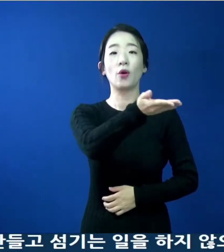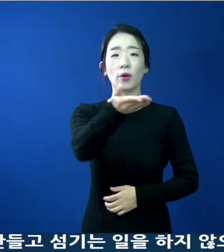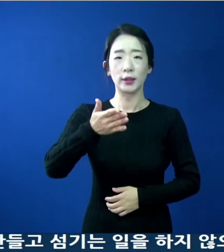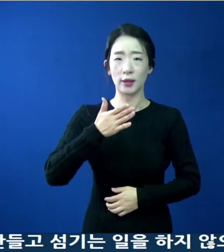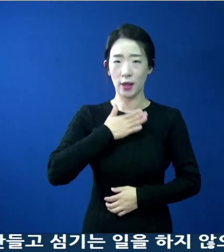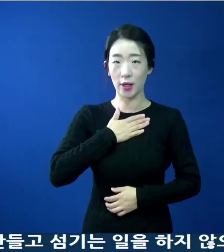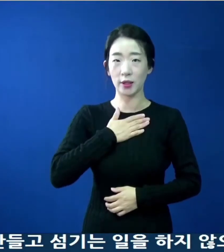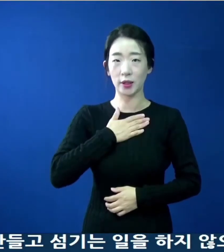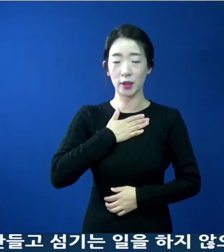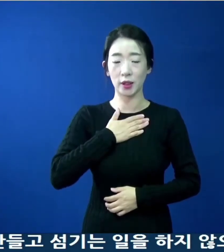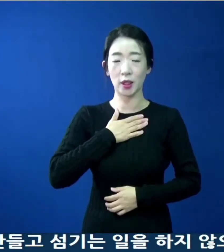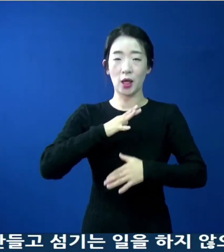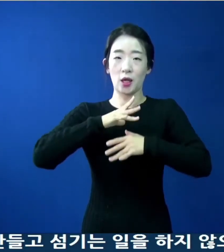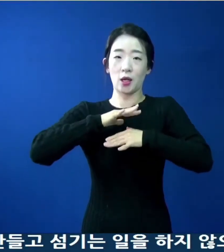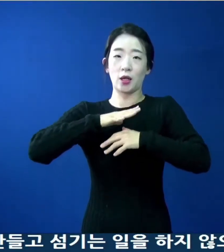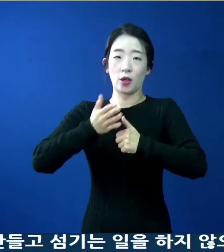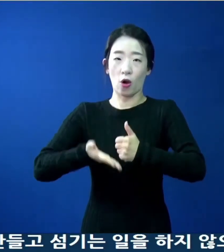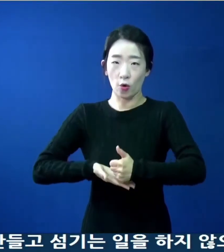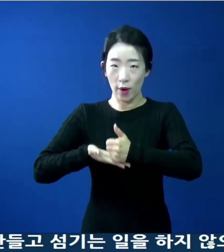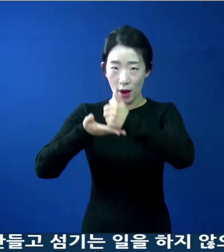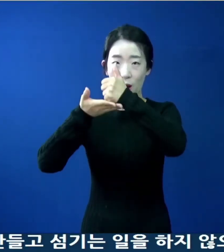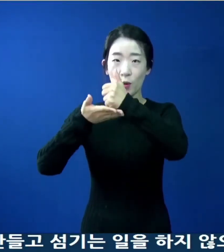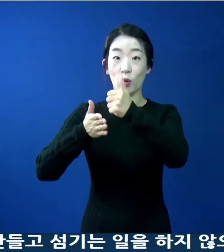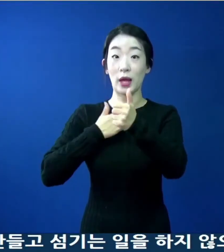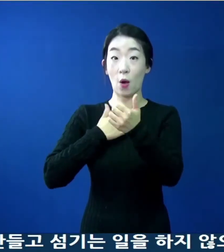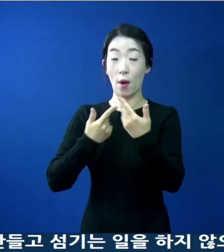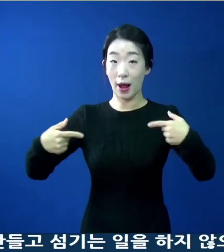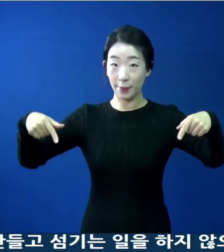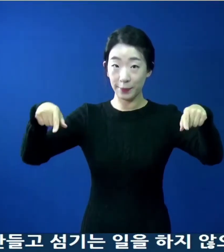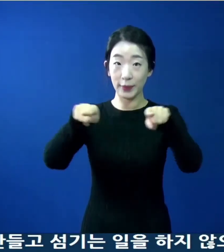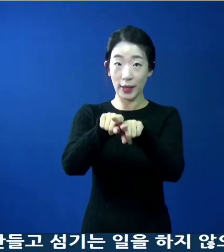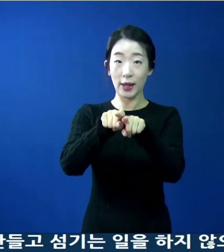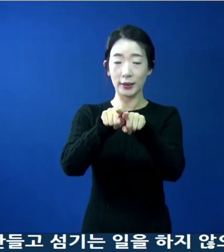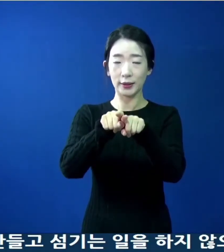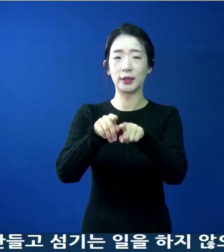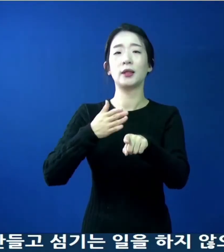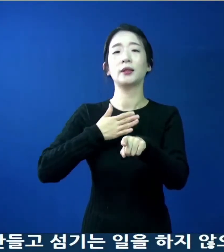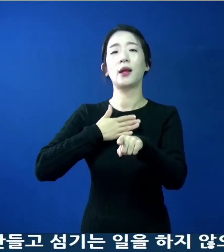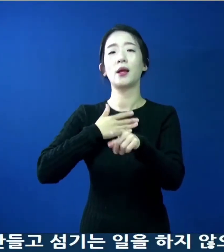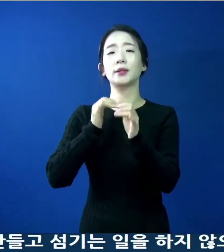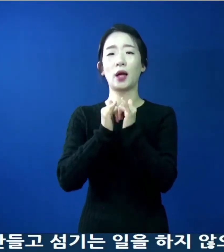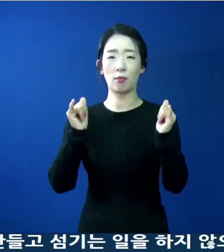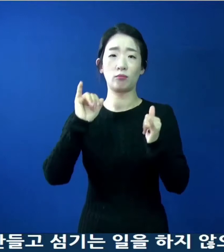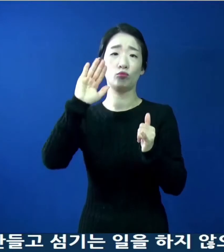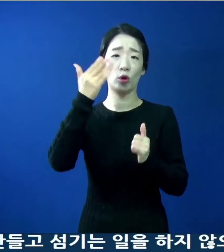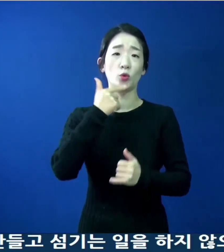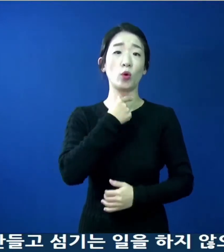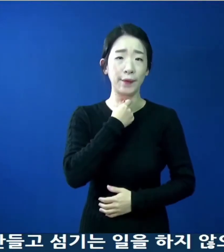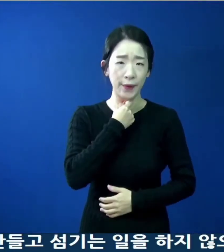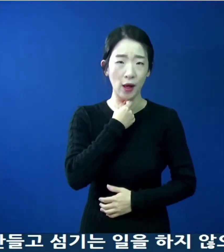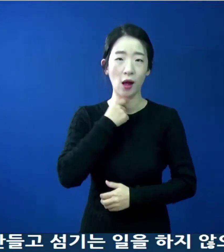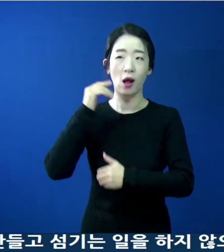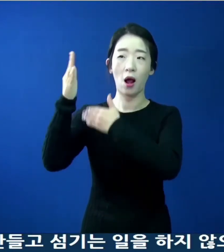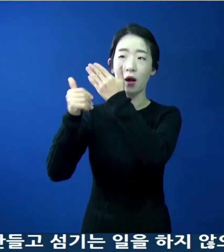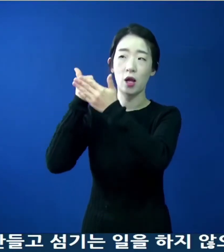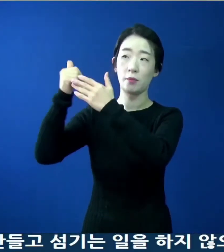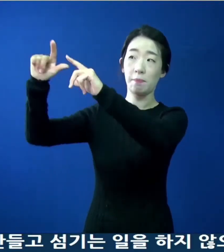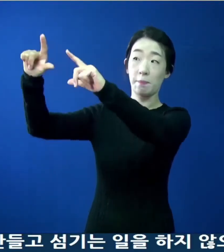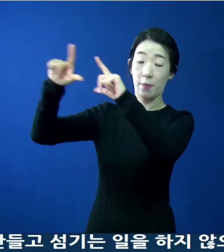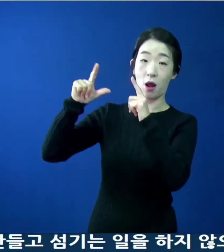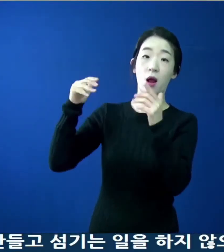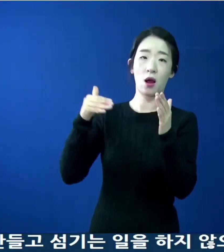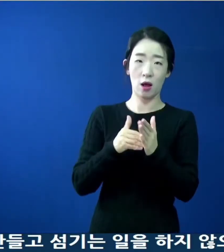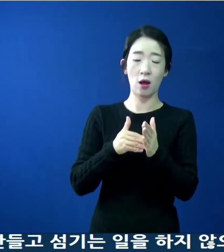경외하고 나와 함께하는 내 사람이 되기를 원한다. 여러분, 그렇게 되기를